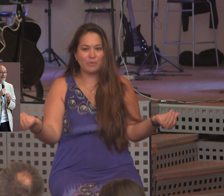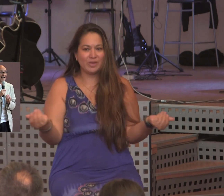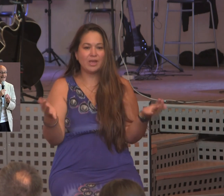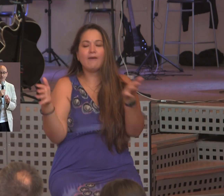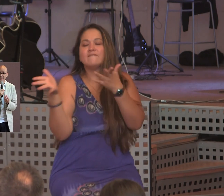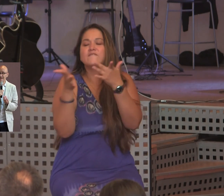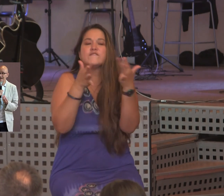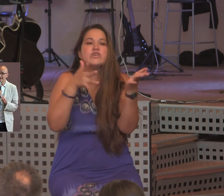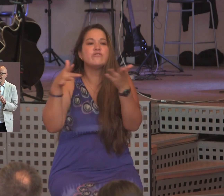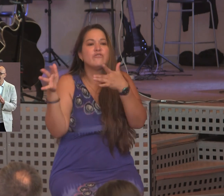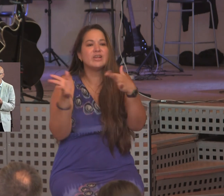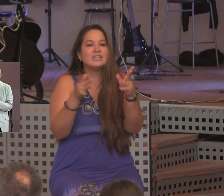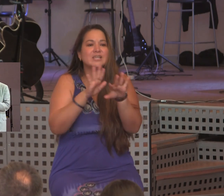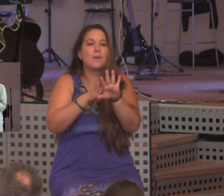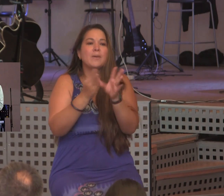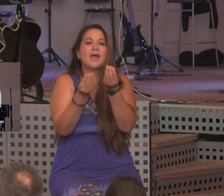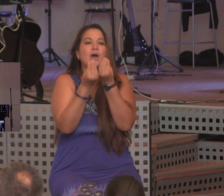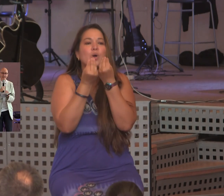frescos a la oveja.